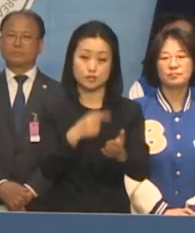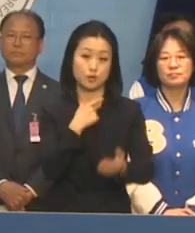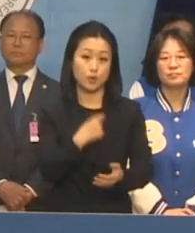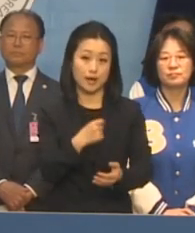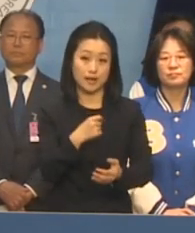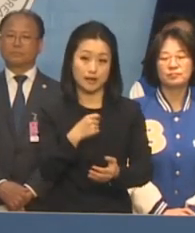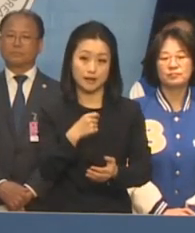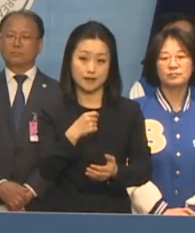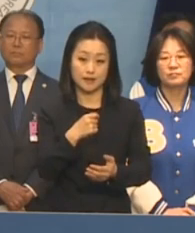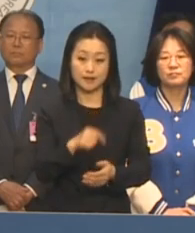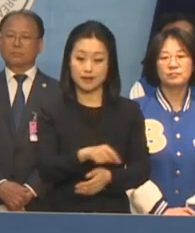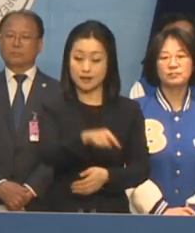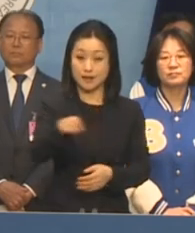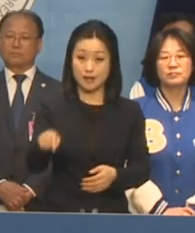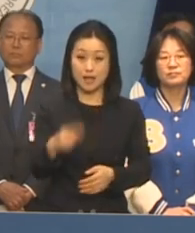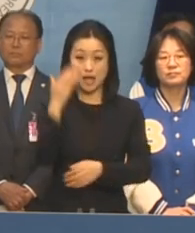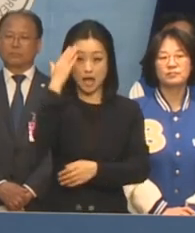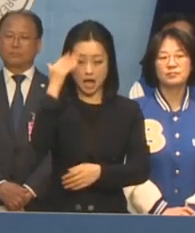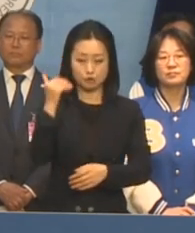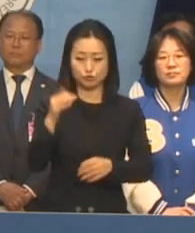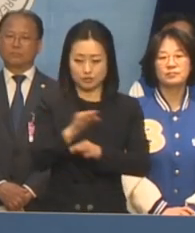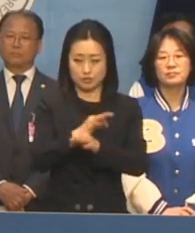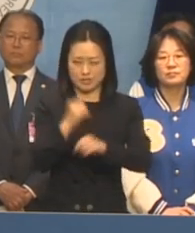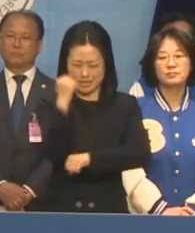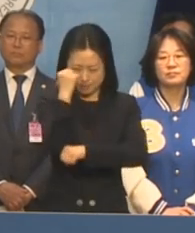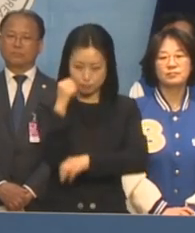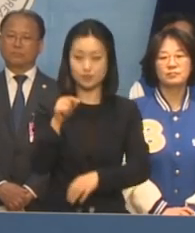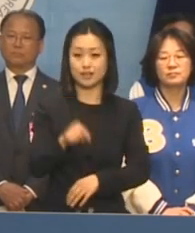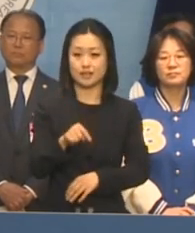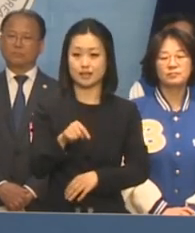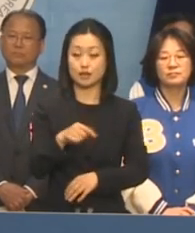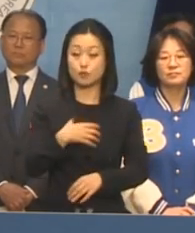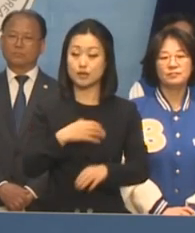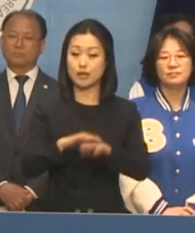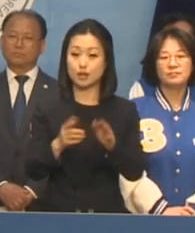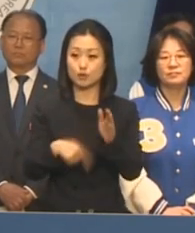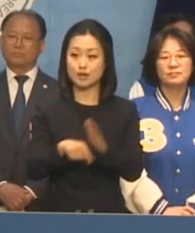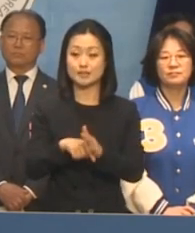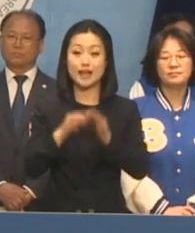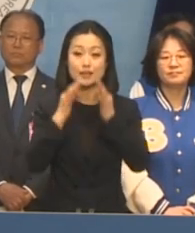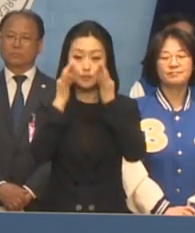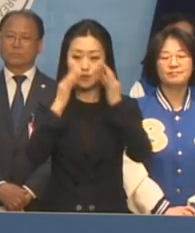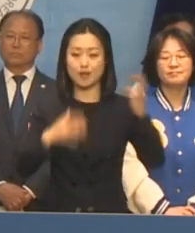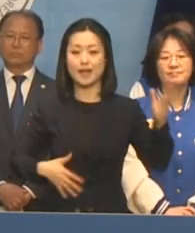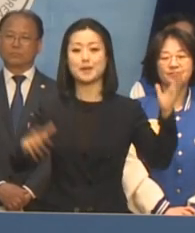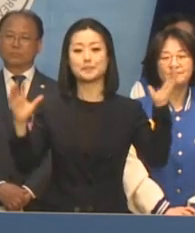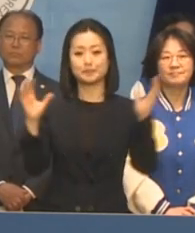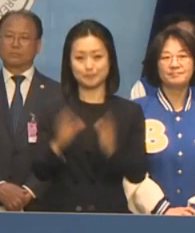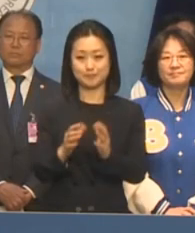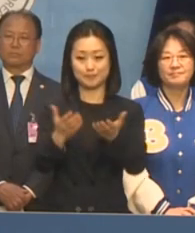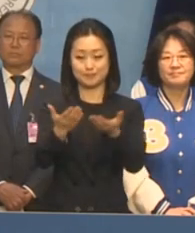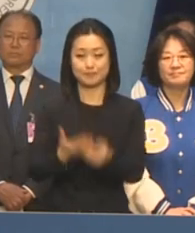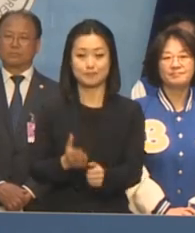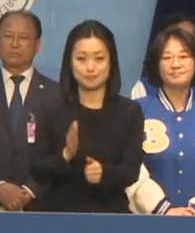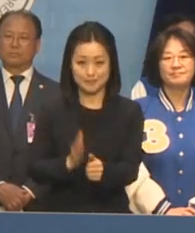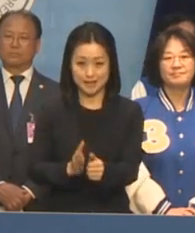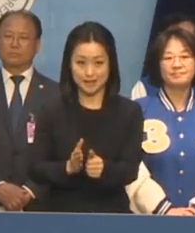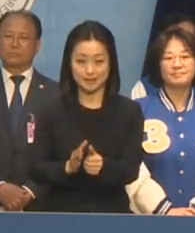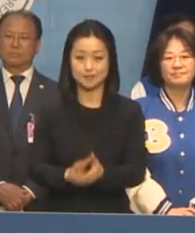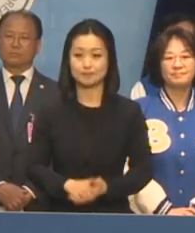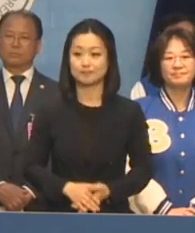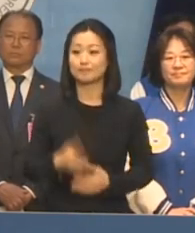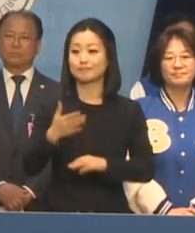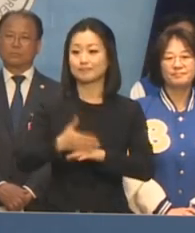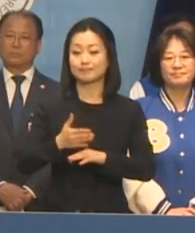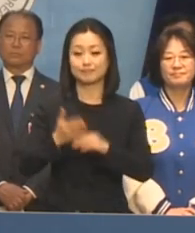경제를 바치는 근간입니다 위규 극복을 위해 함께 힘을 모아 주시길 바랍니다